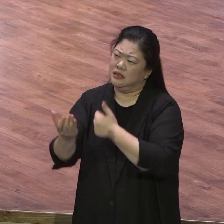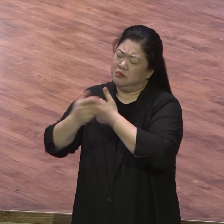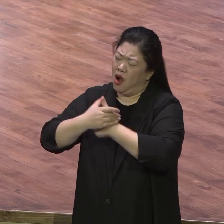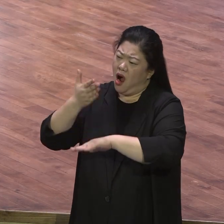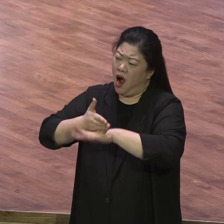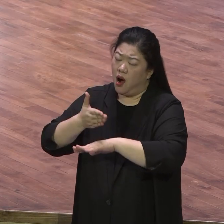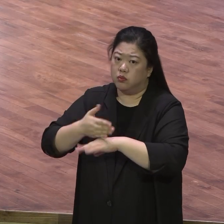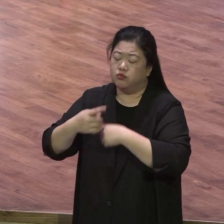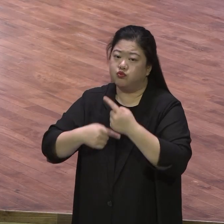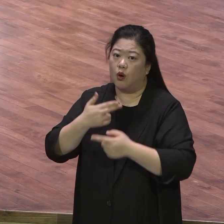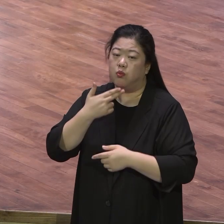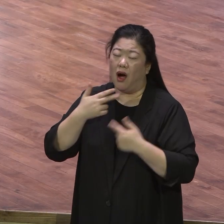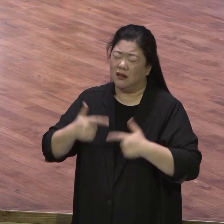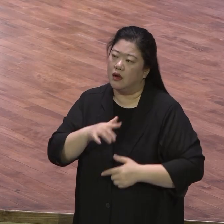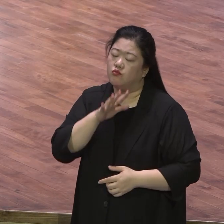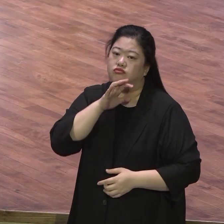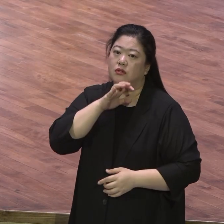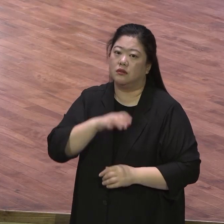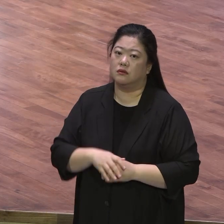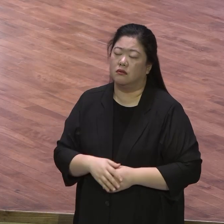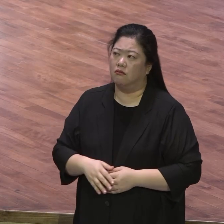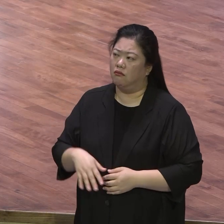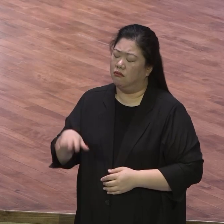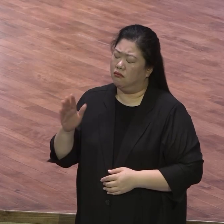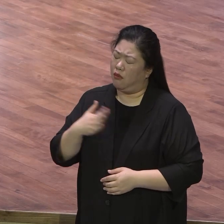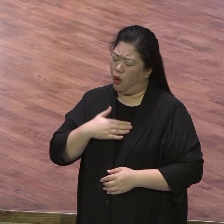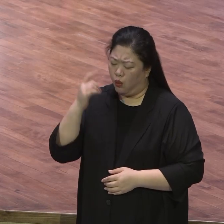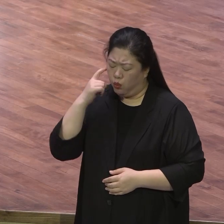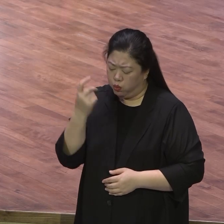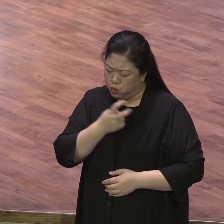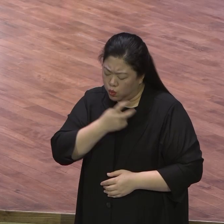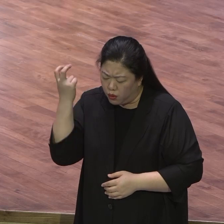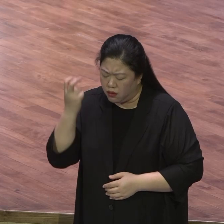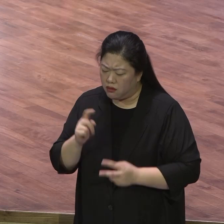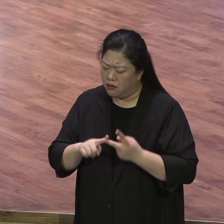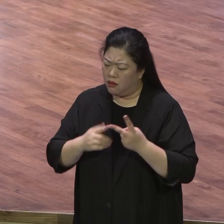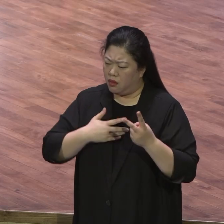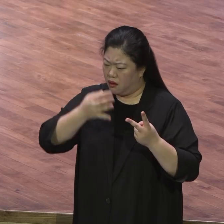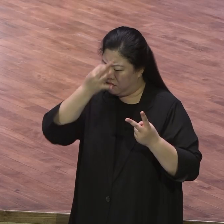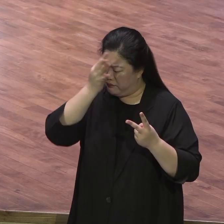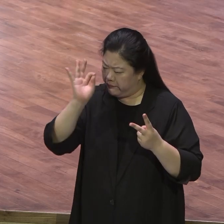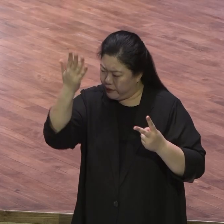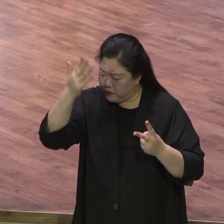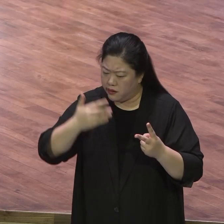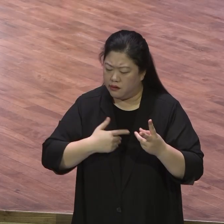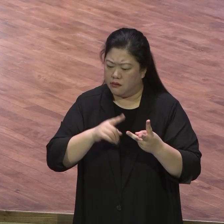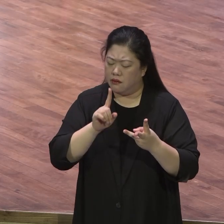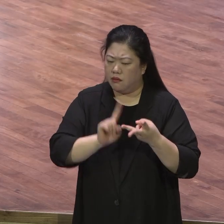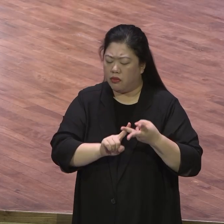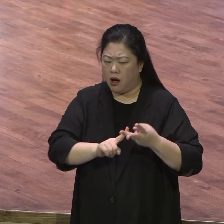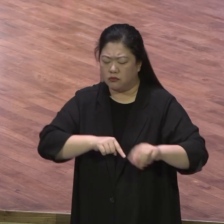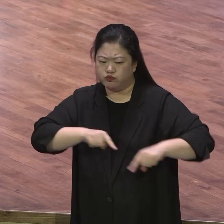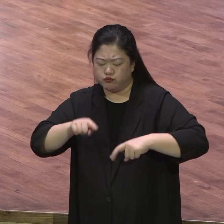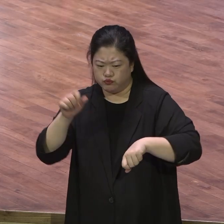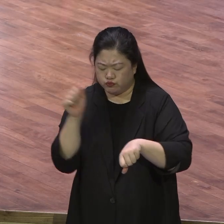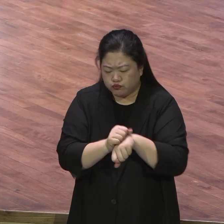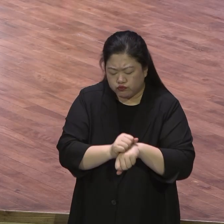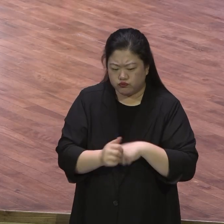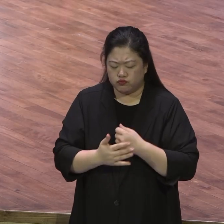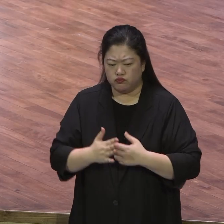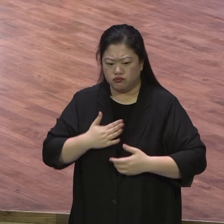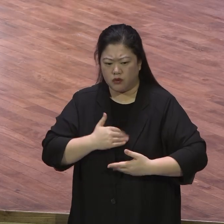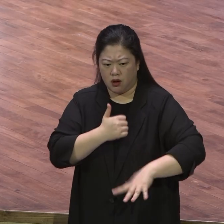불만이 있었어요 자신이 아무리 똑똑하고 아무리 재능이 있고 아무리 리더십이 있고 사람들 인기가 좋다고 자기 할